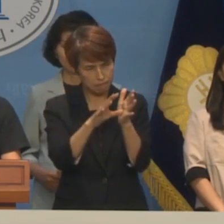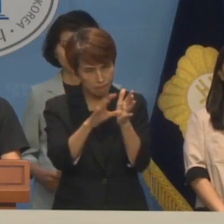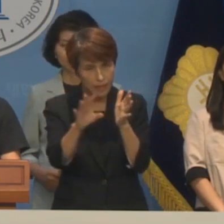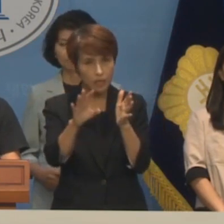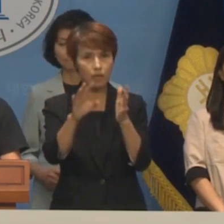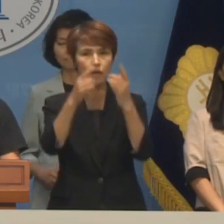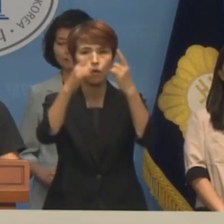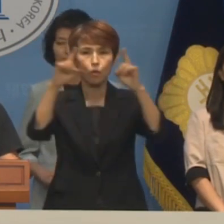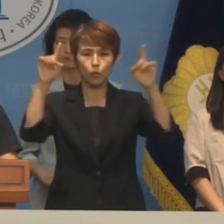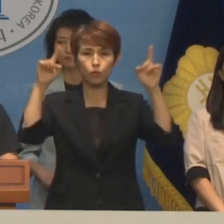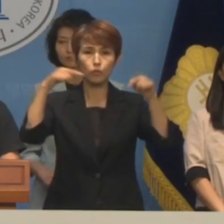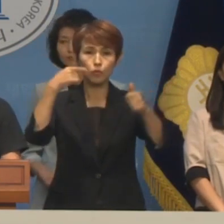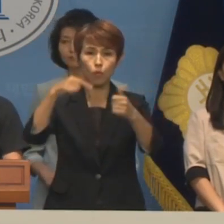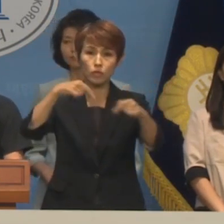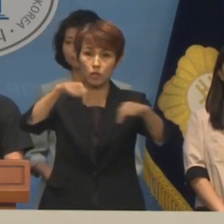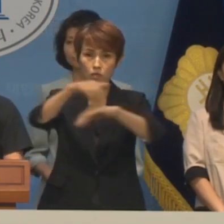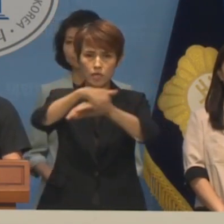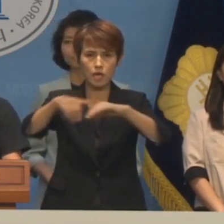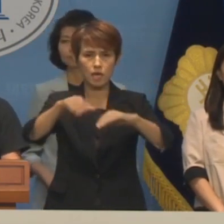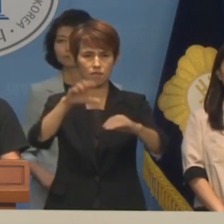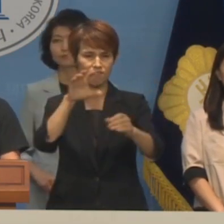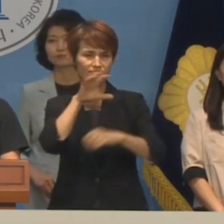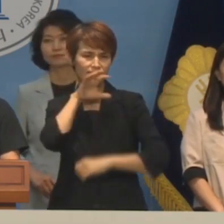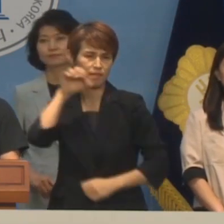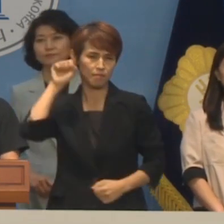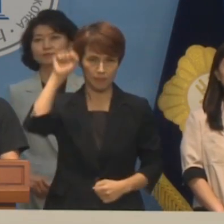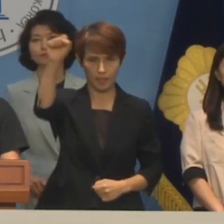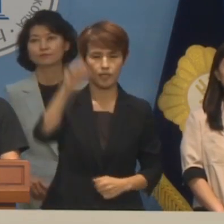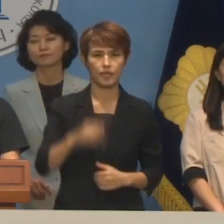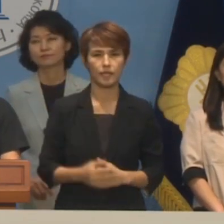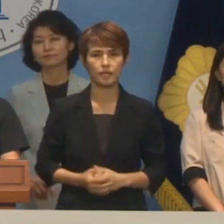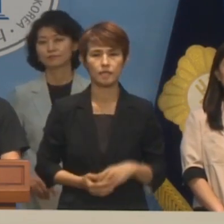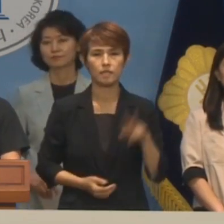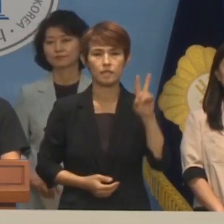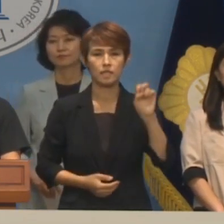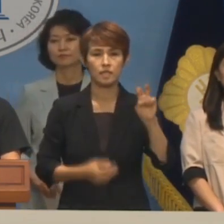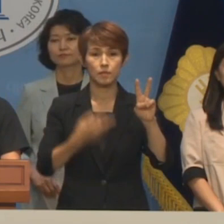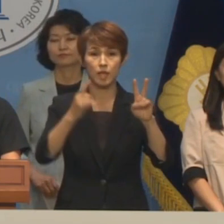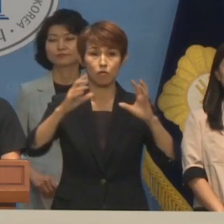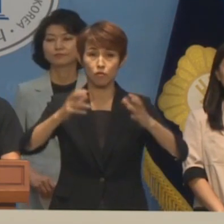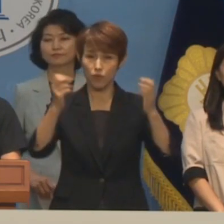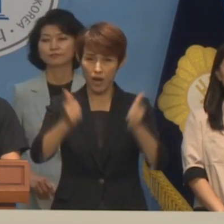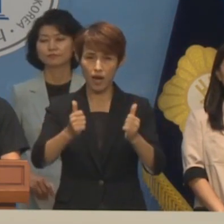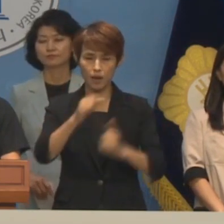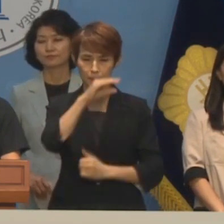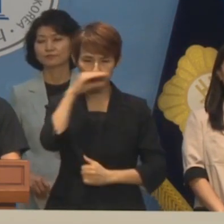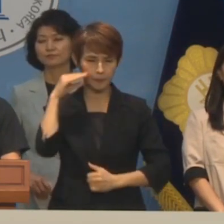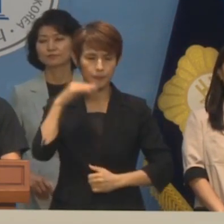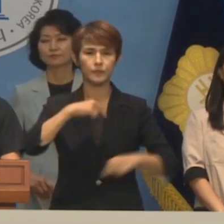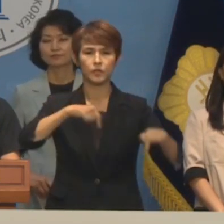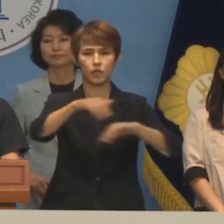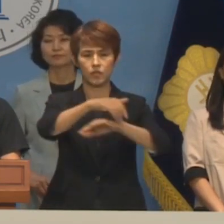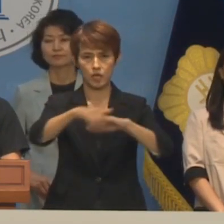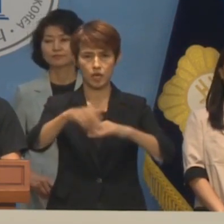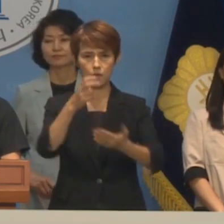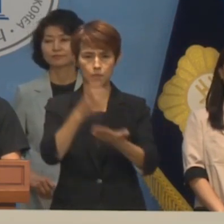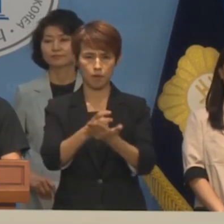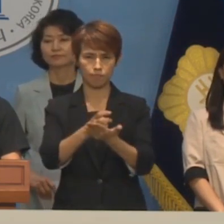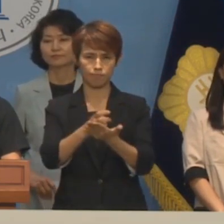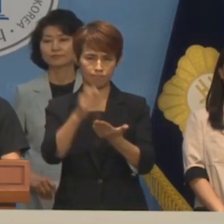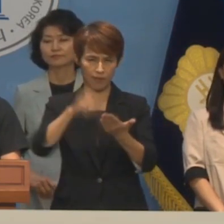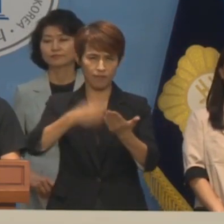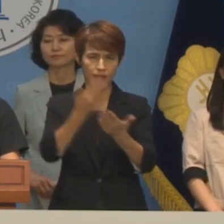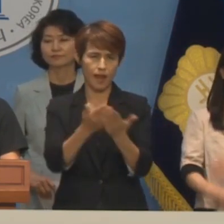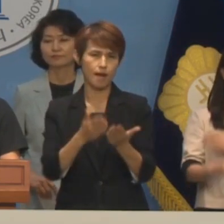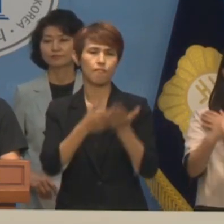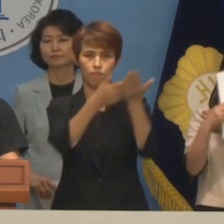파행적 고등교육 정책을 규탄하며 22대 국회의 올바른 정책과 입법 추진을